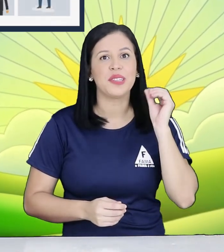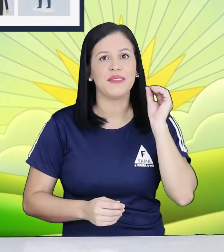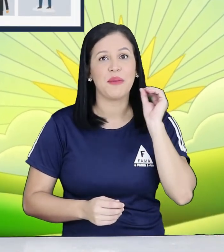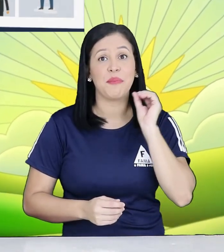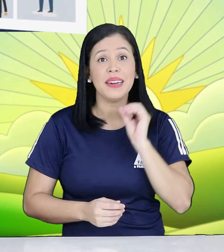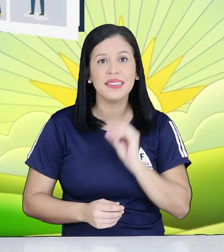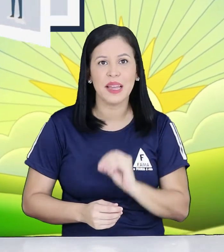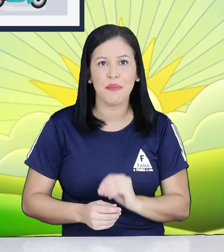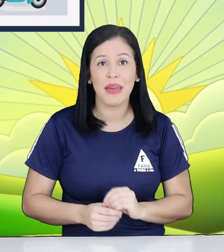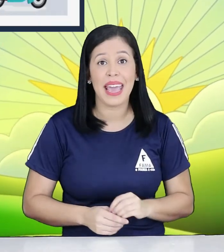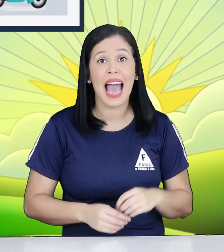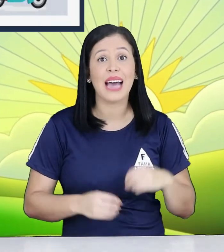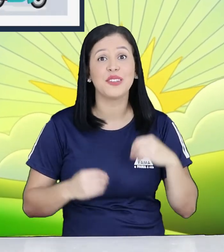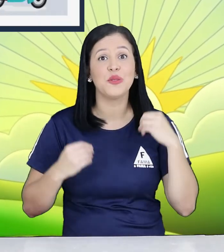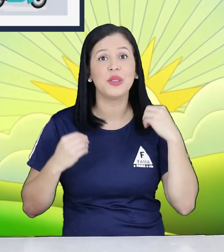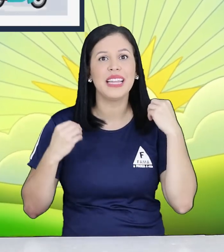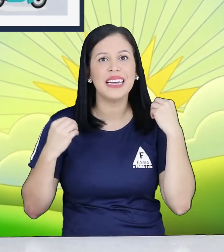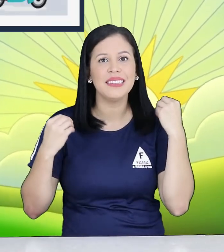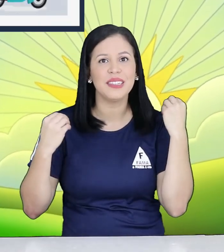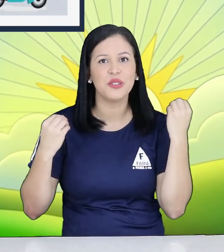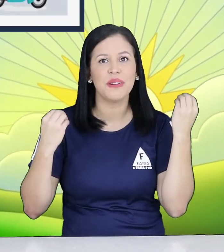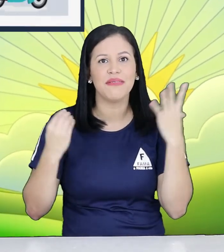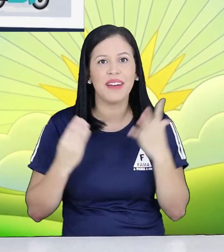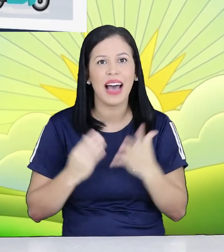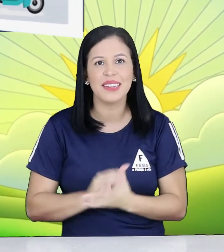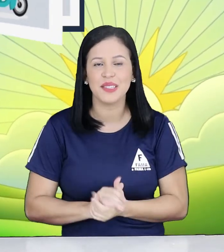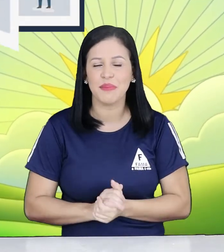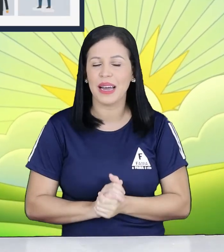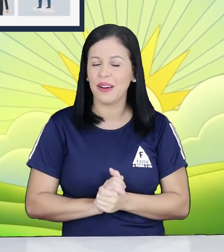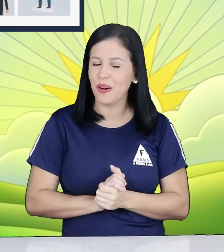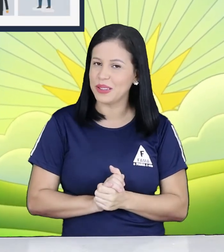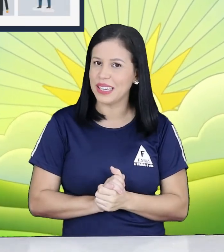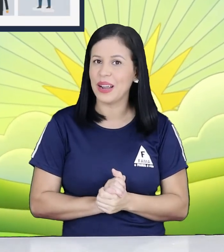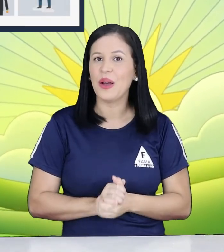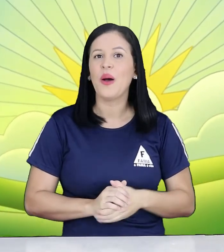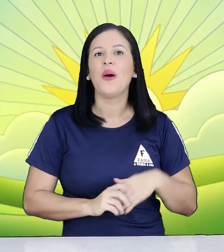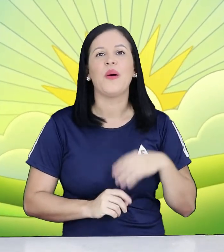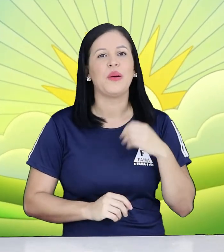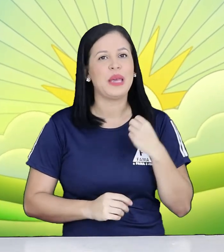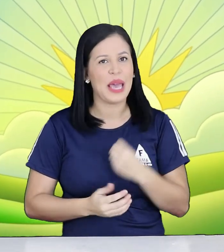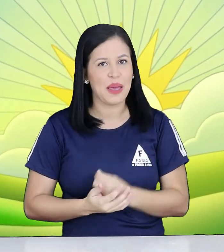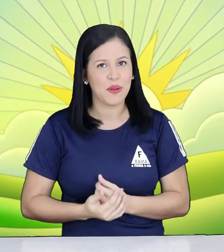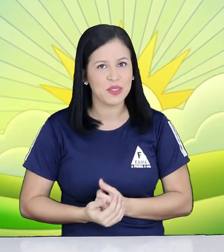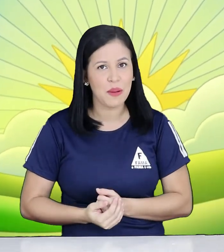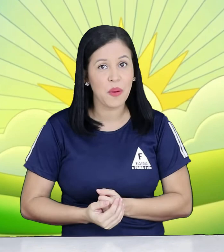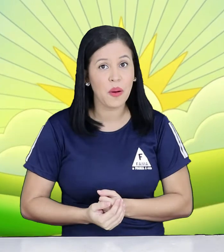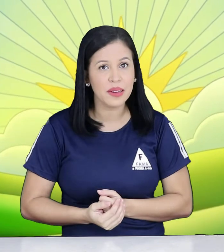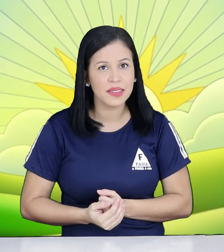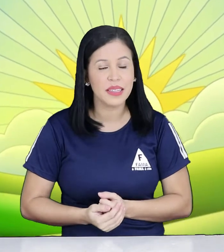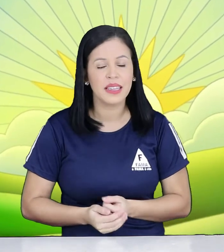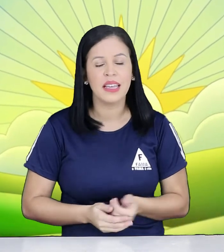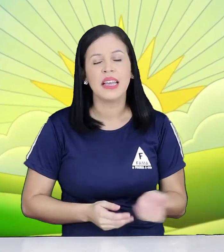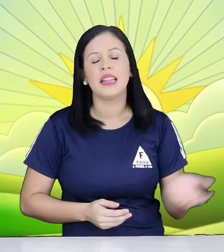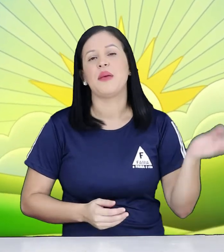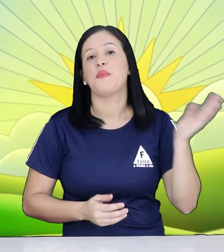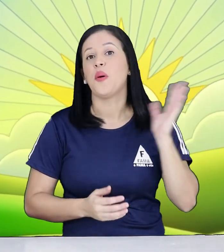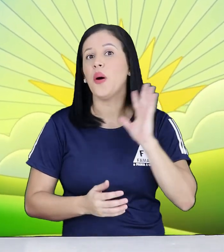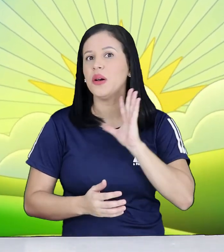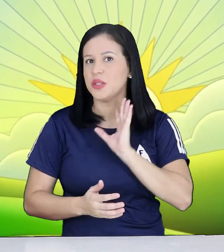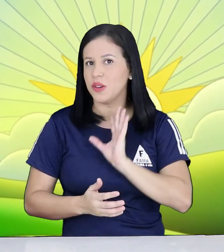vai perceber as mudanças de uma fase para outra, ok, meus amores? Depois de